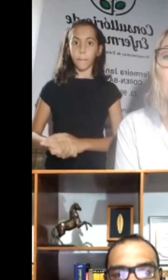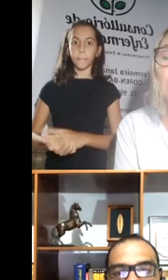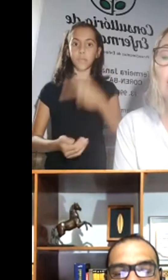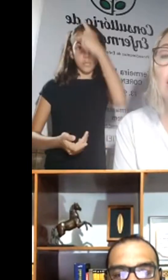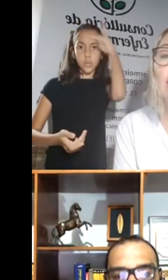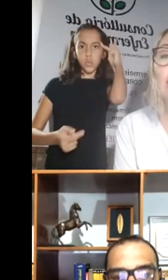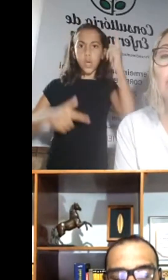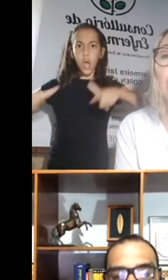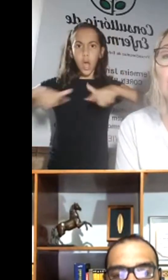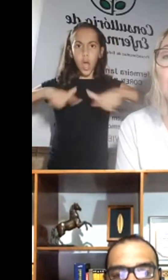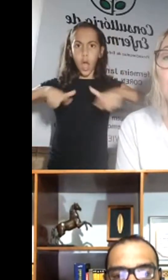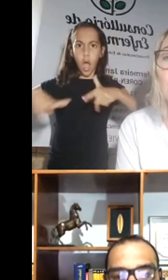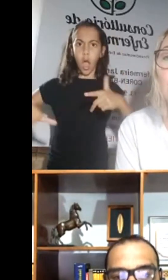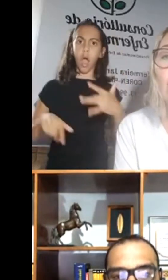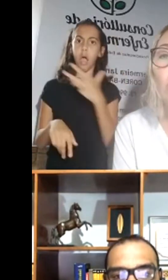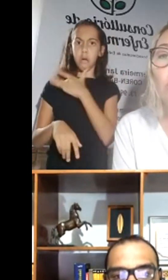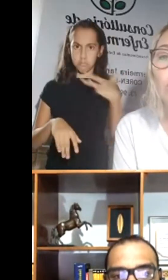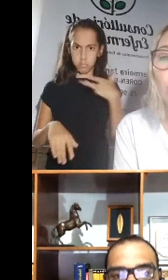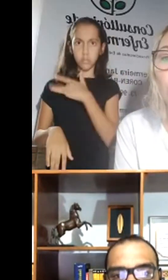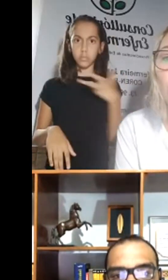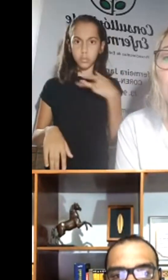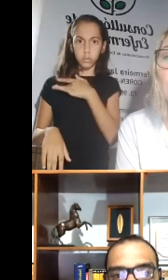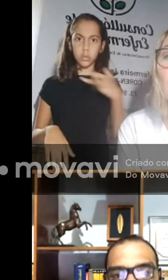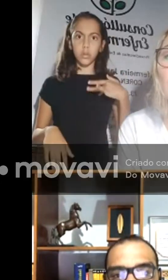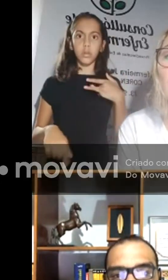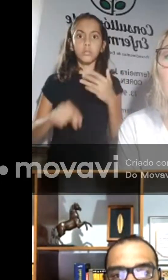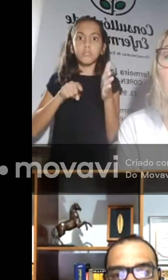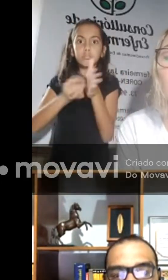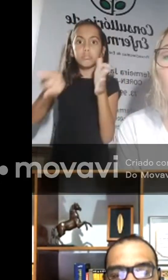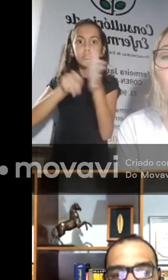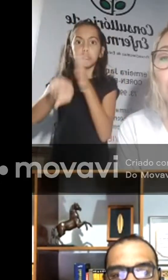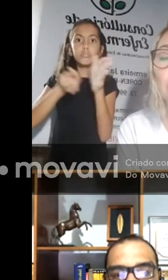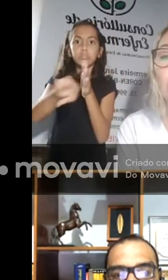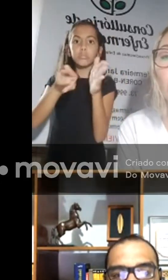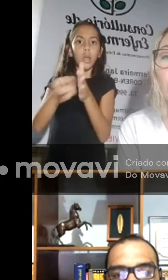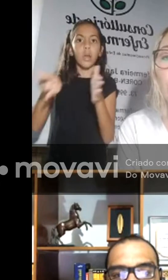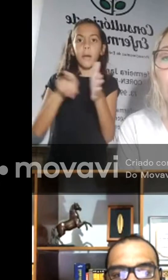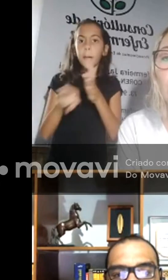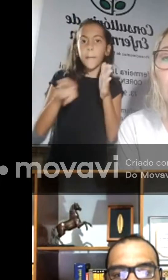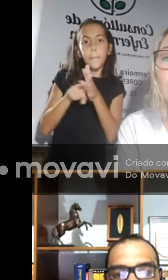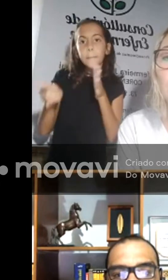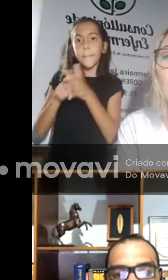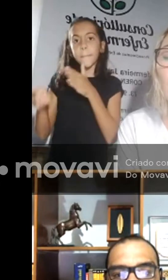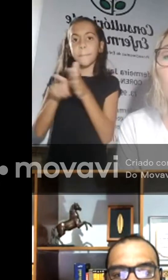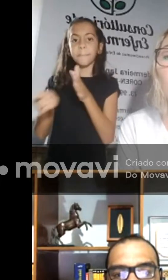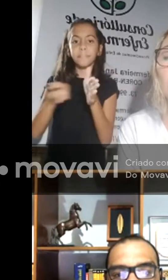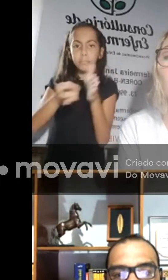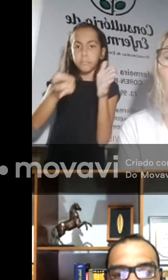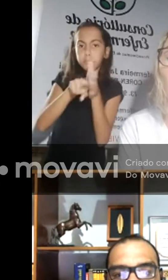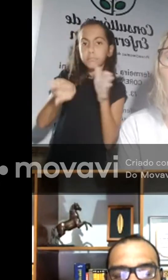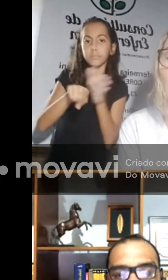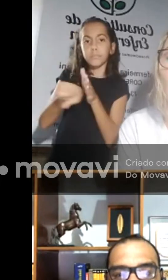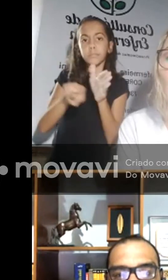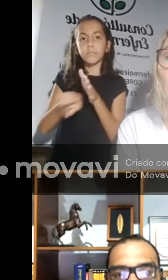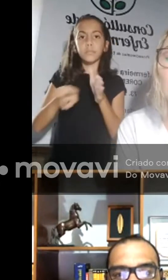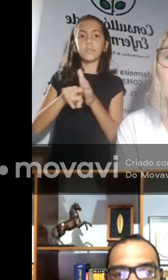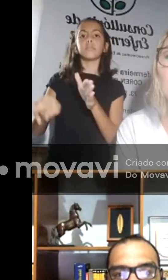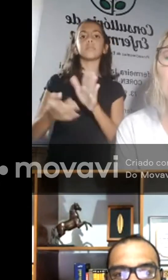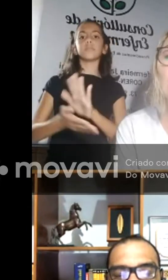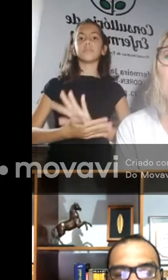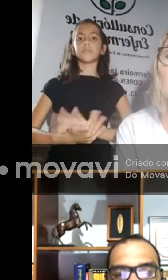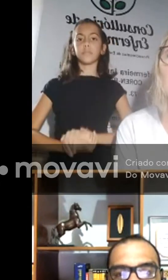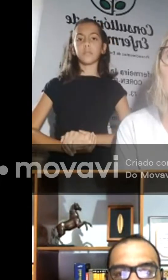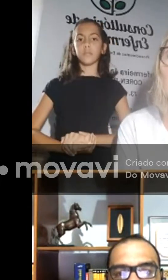saúde, né, que venha esclarecer algumas dúvidas referente a algumas patologias, algumas